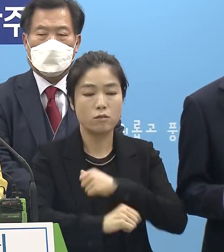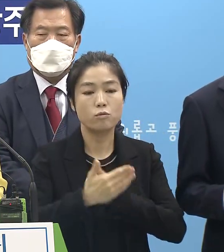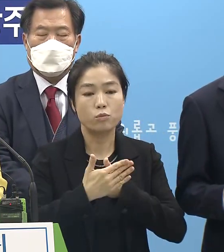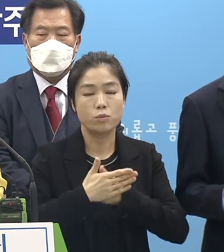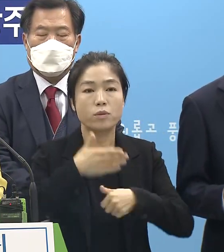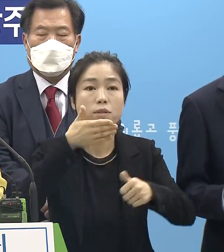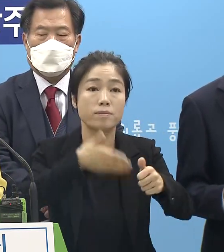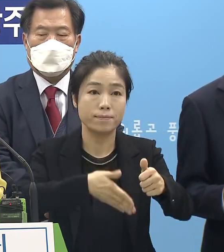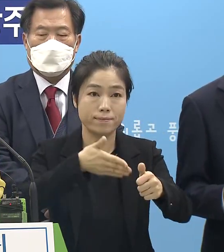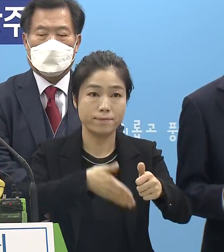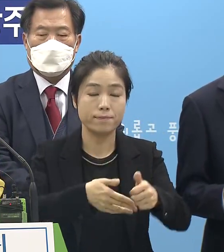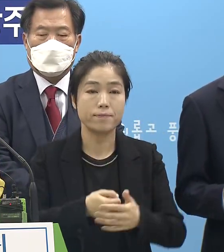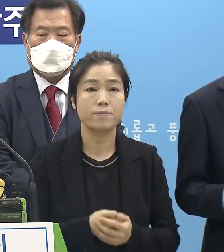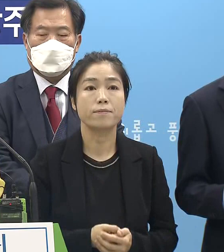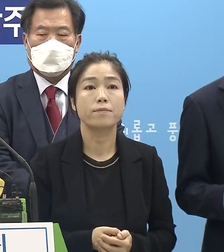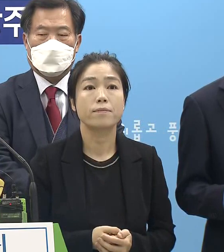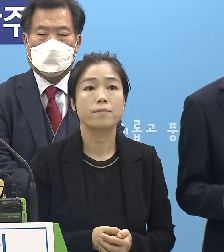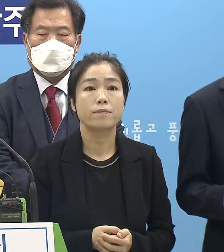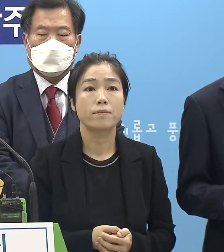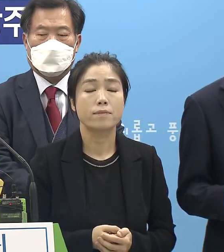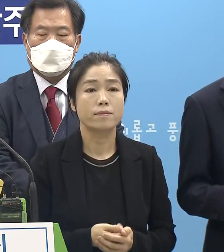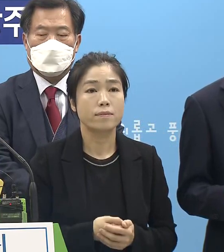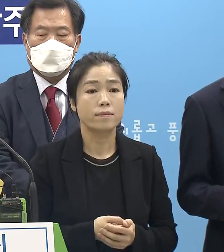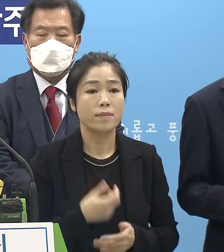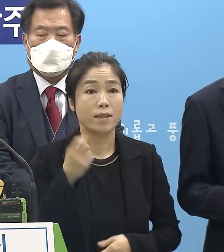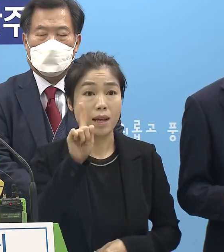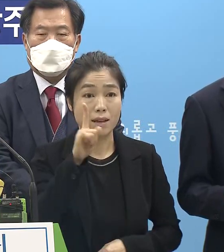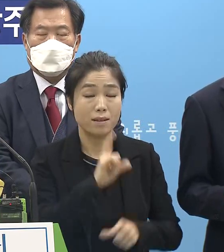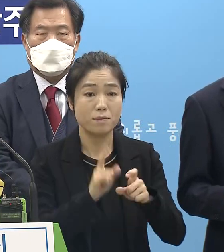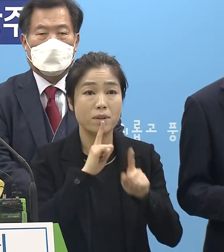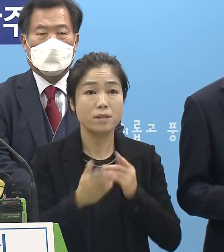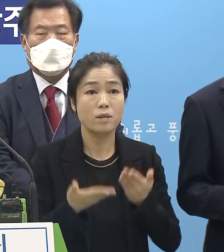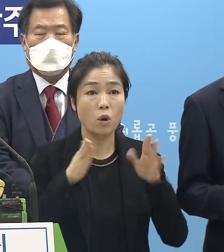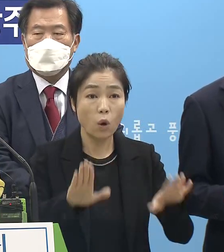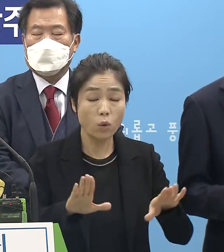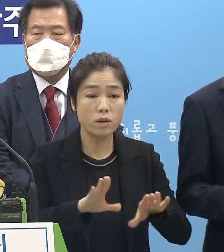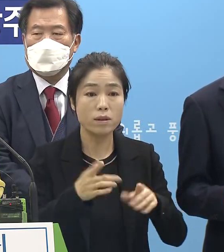협조해 주시길 부탁드립니다. 참고로 말씀드리면 오늘